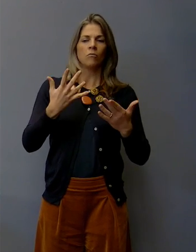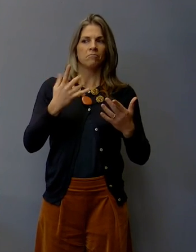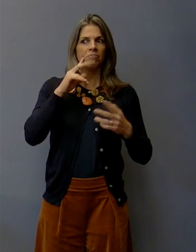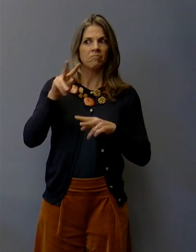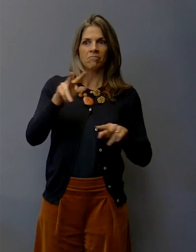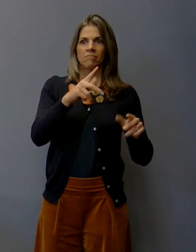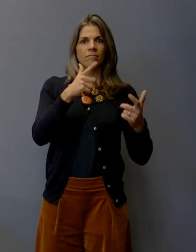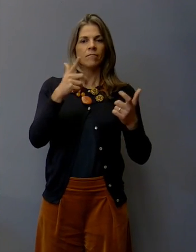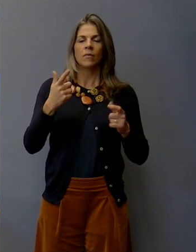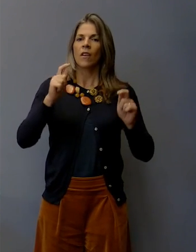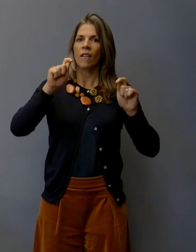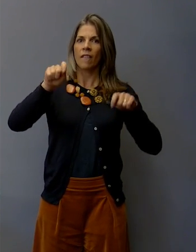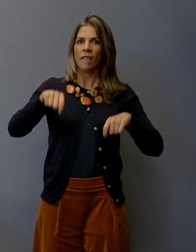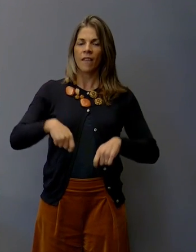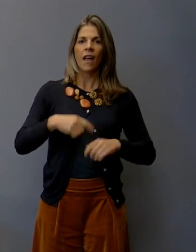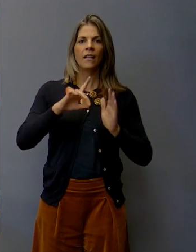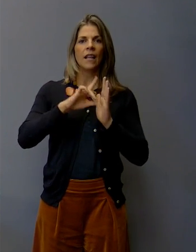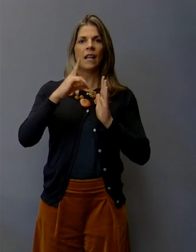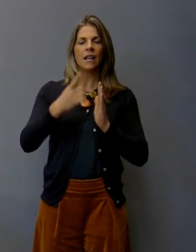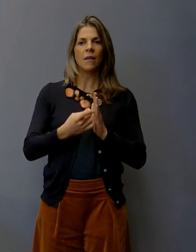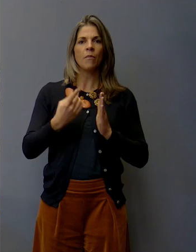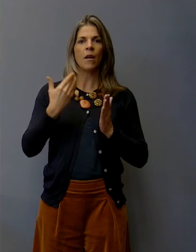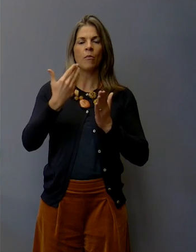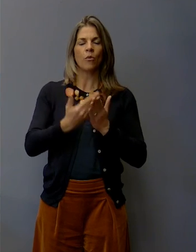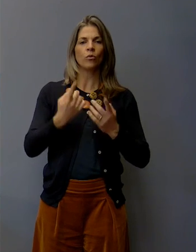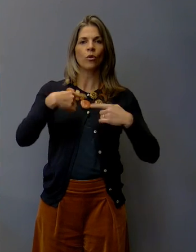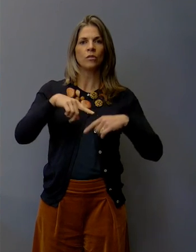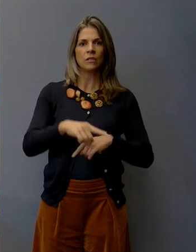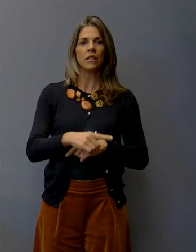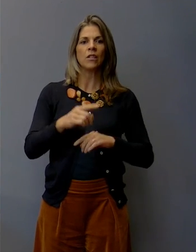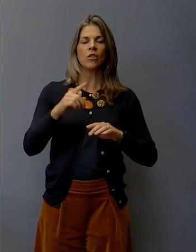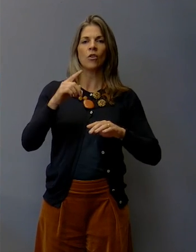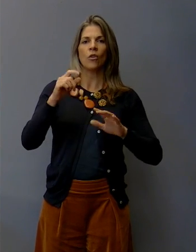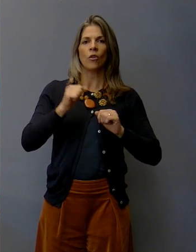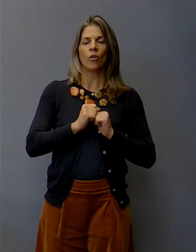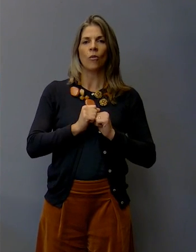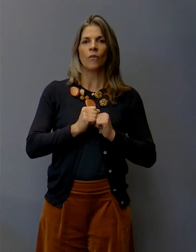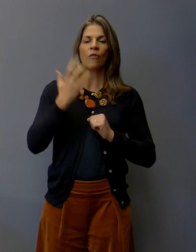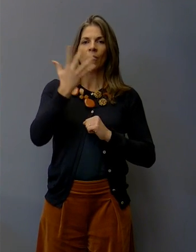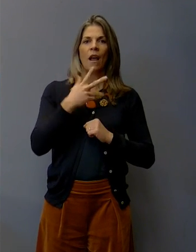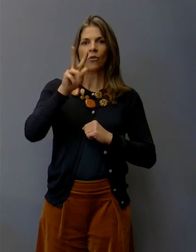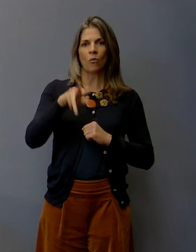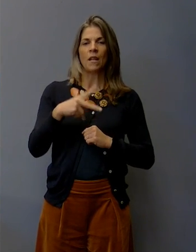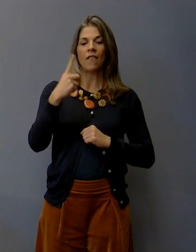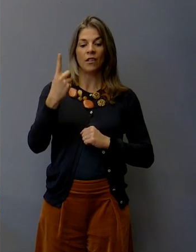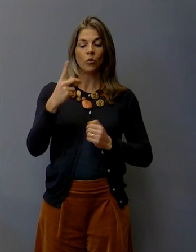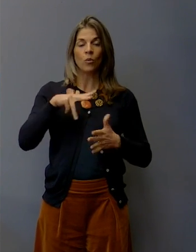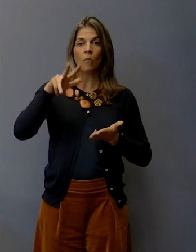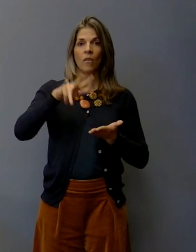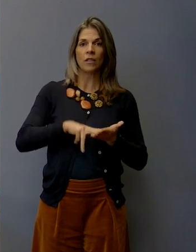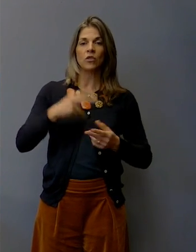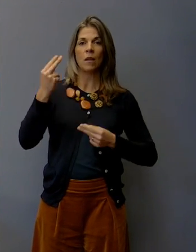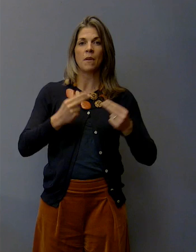proposta giunta al consiglio numero 6 28 febbraio 2021 approvazione del bilancio di previsione 2022